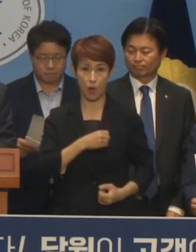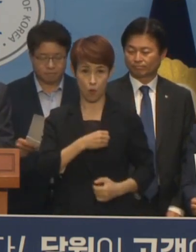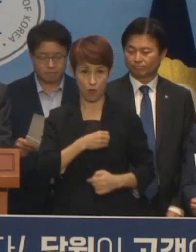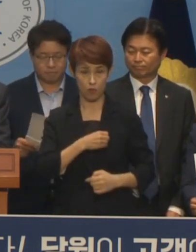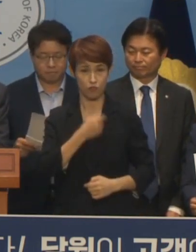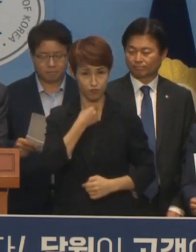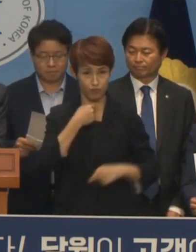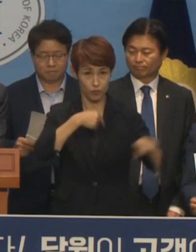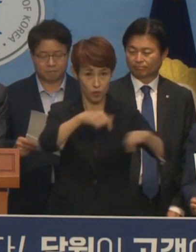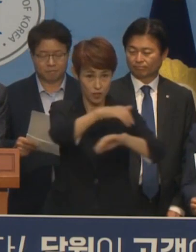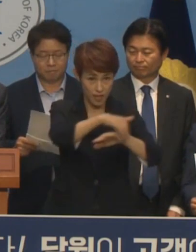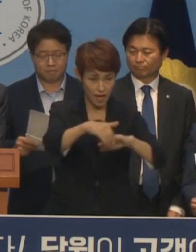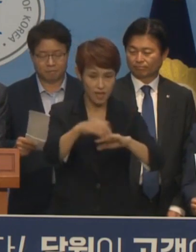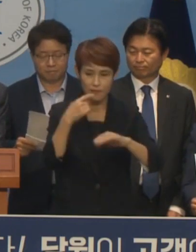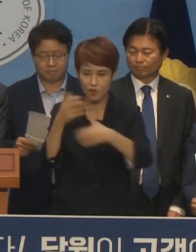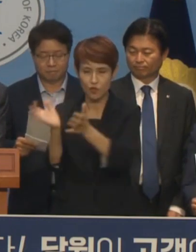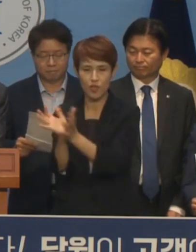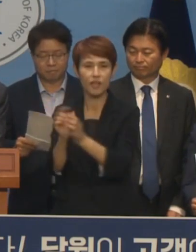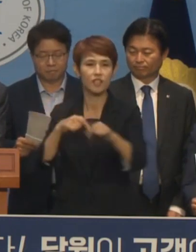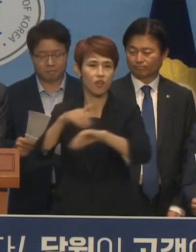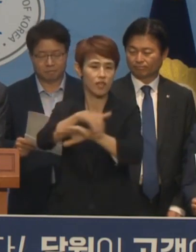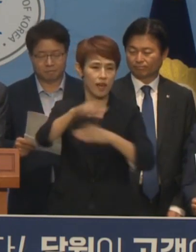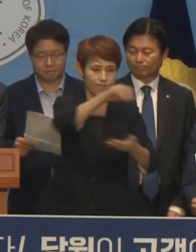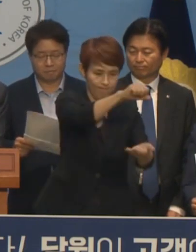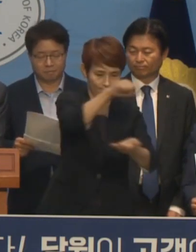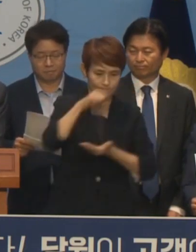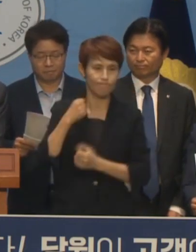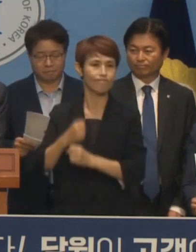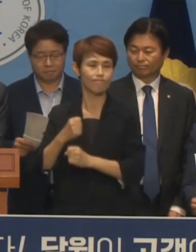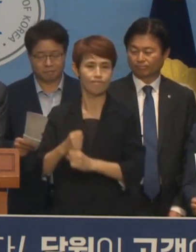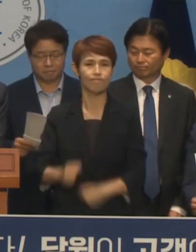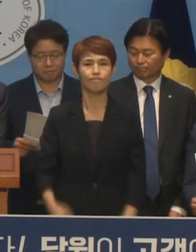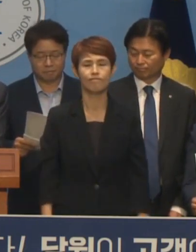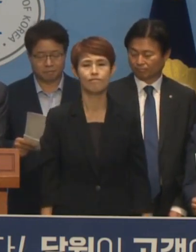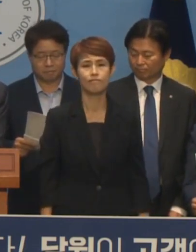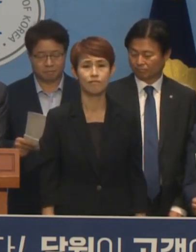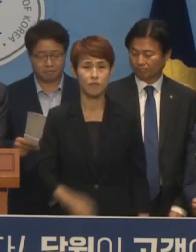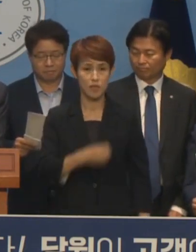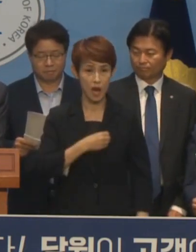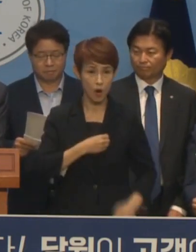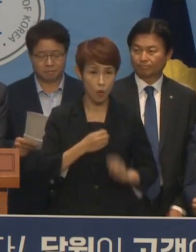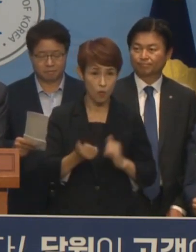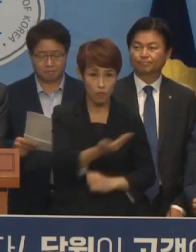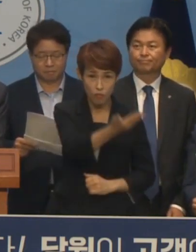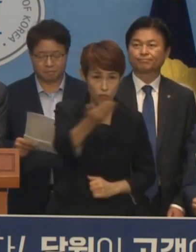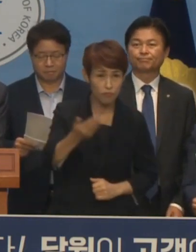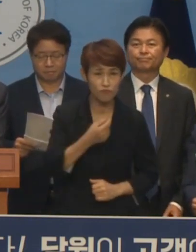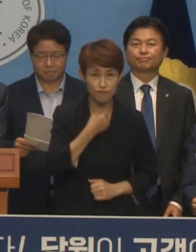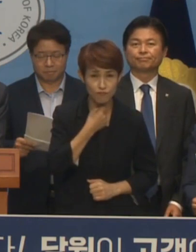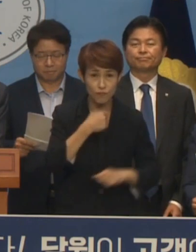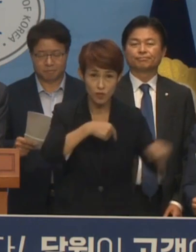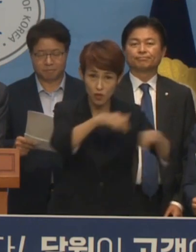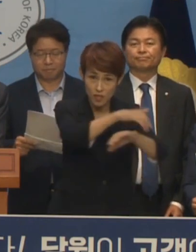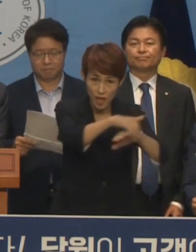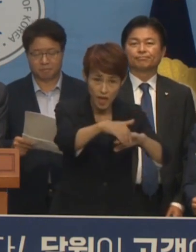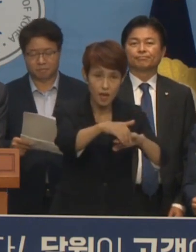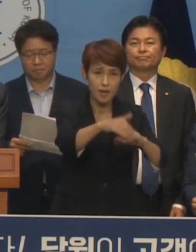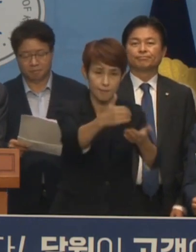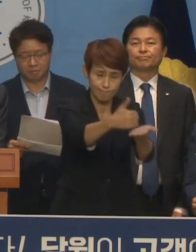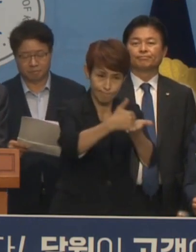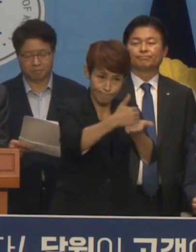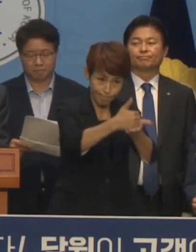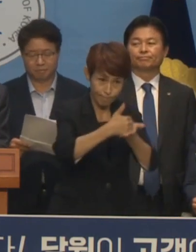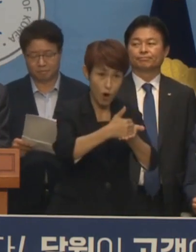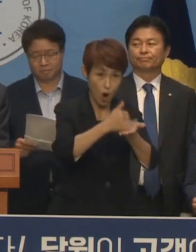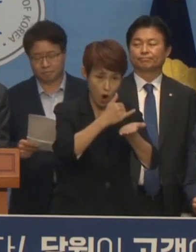정책을 민주당의 정책으로 만들겠습니다. 당원이 제시한 정책에 대해 당원들이 직접